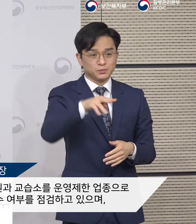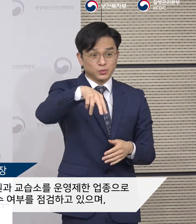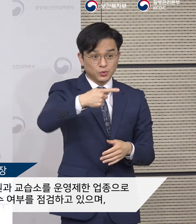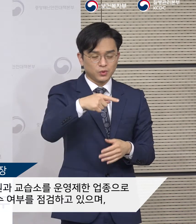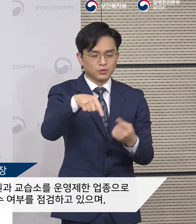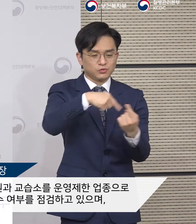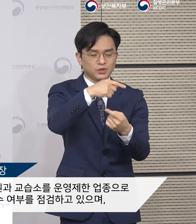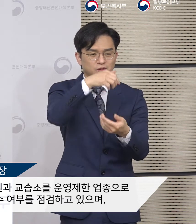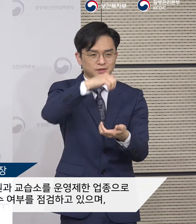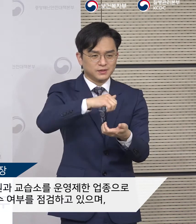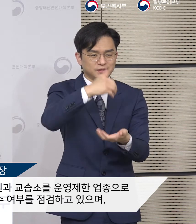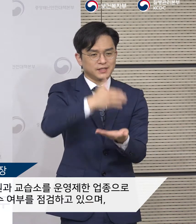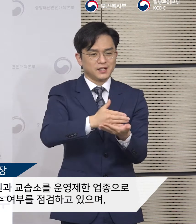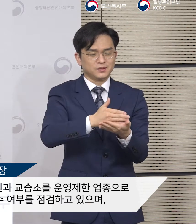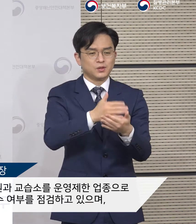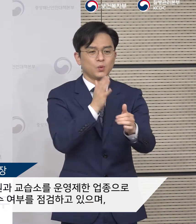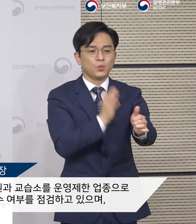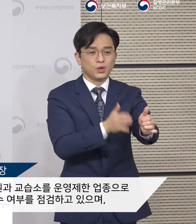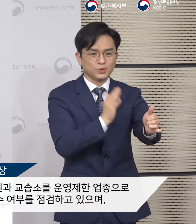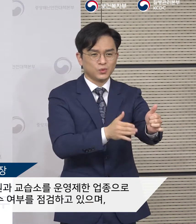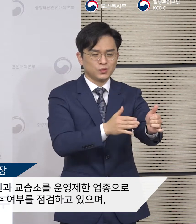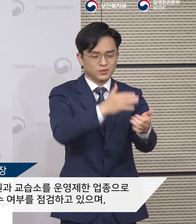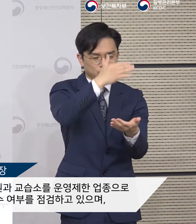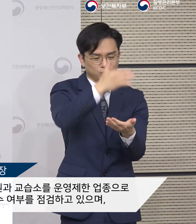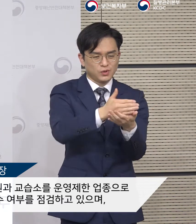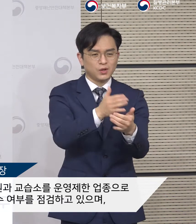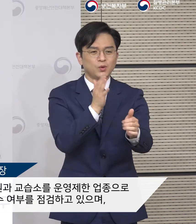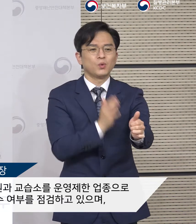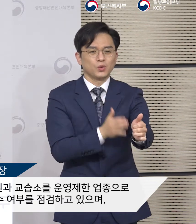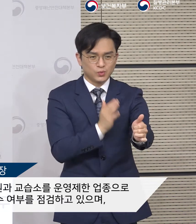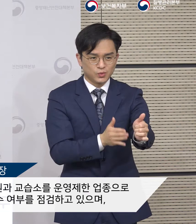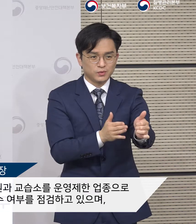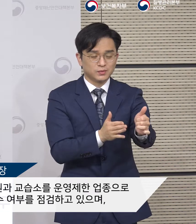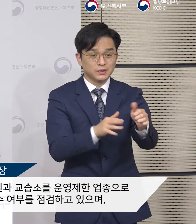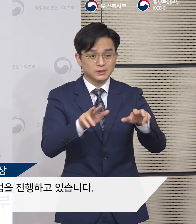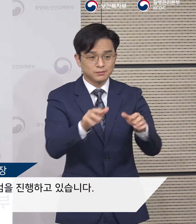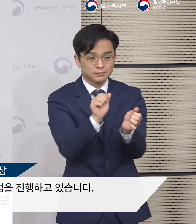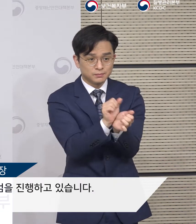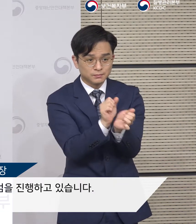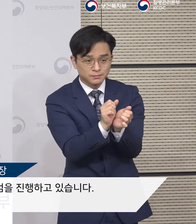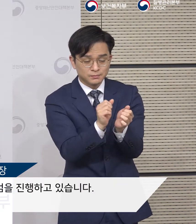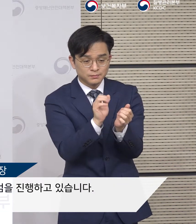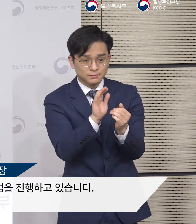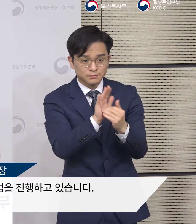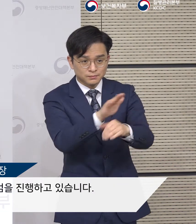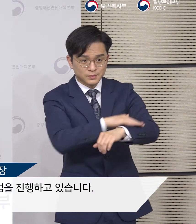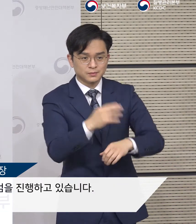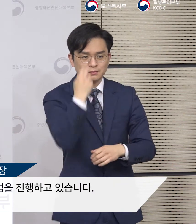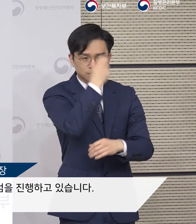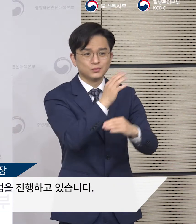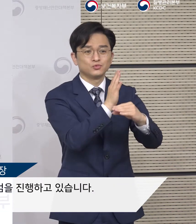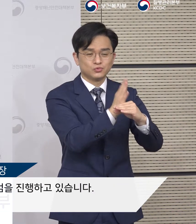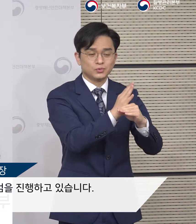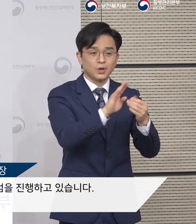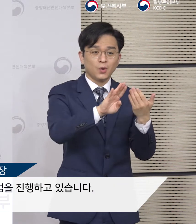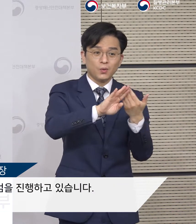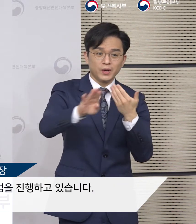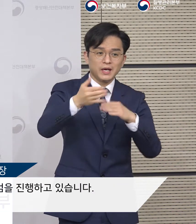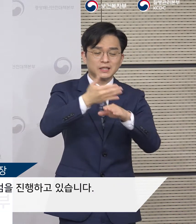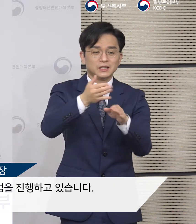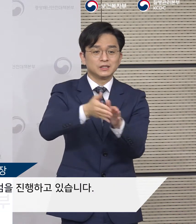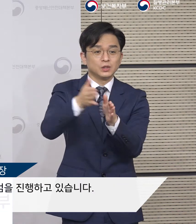지정하여 휴원을 적극 공고하고 방역 지침 준수 여부를 점검하고 있으며 이외 지역에도